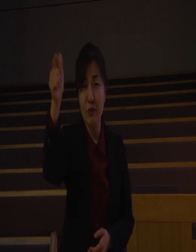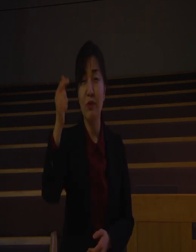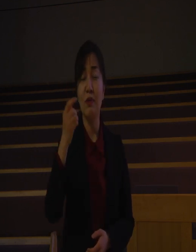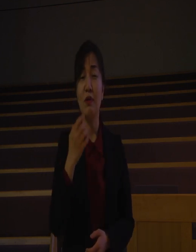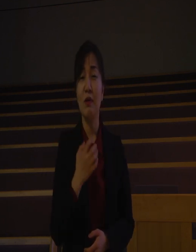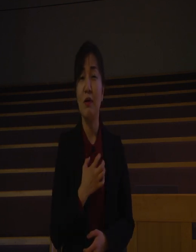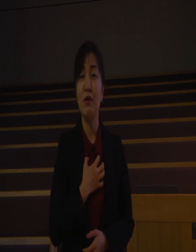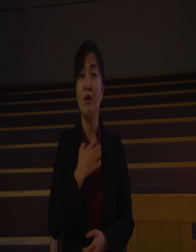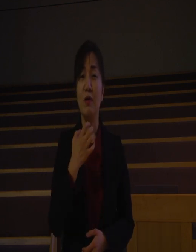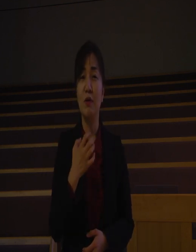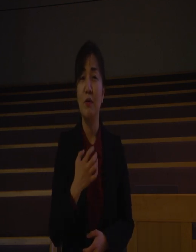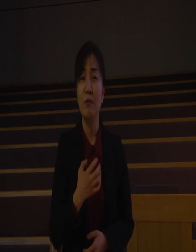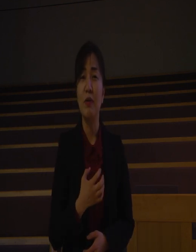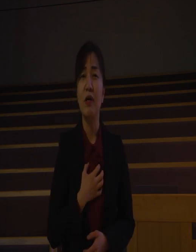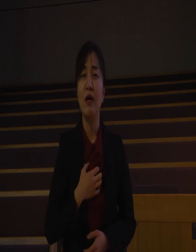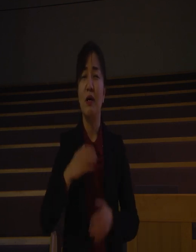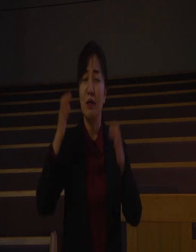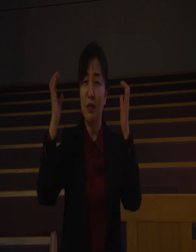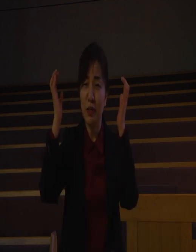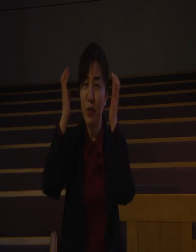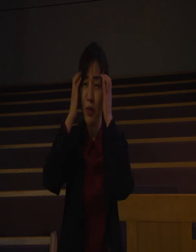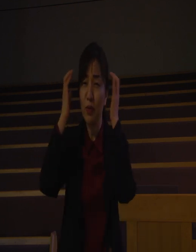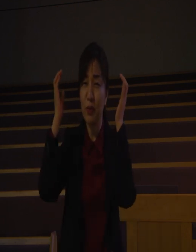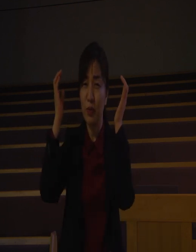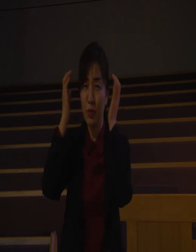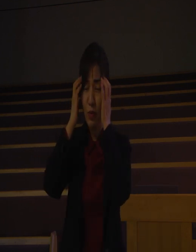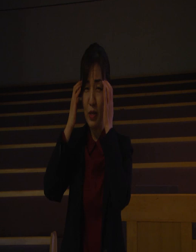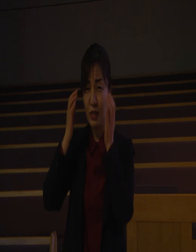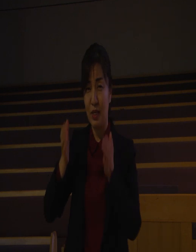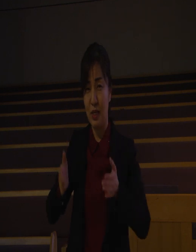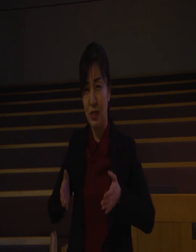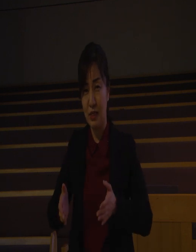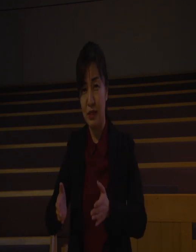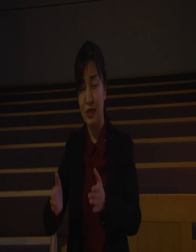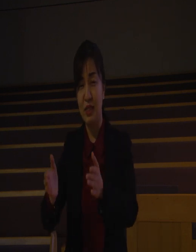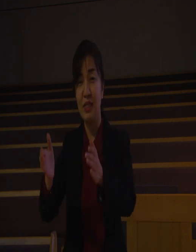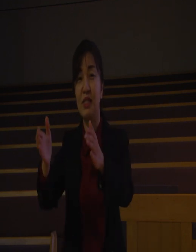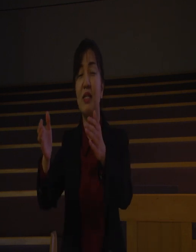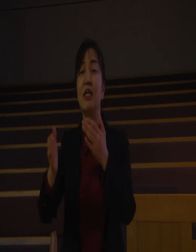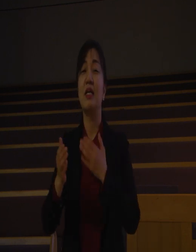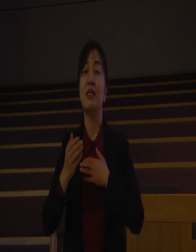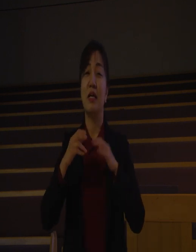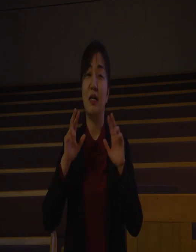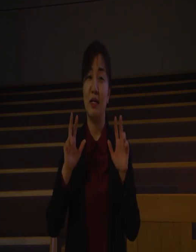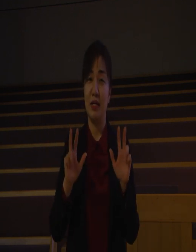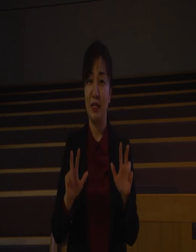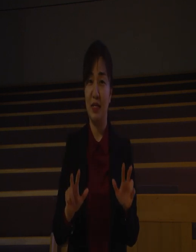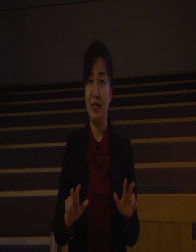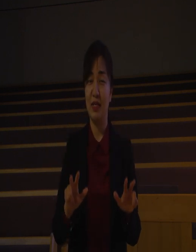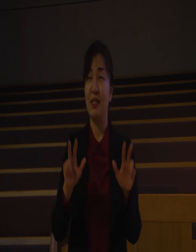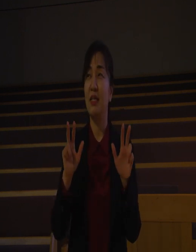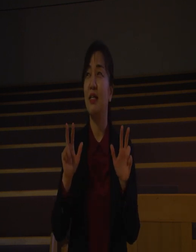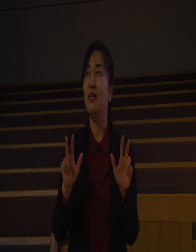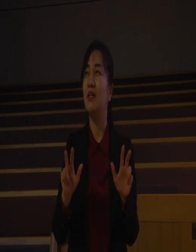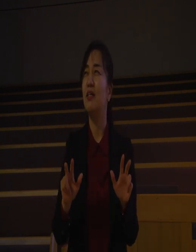멀고도 험한 고난의 길을 나 이제